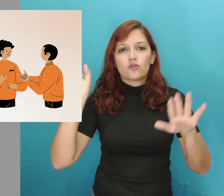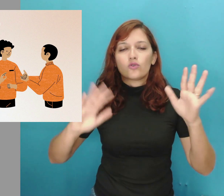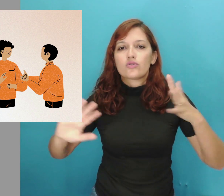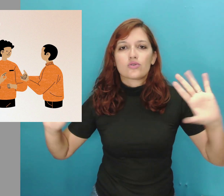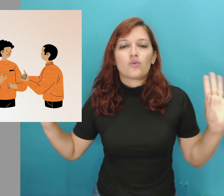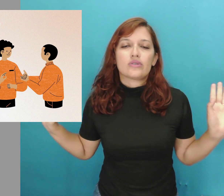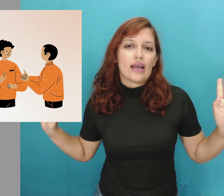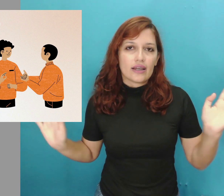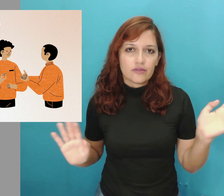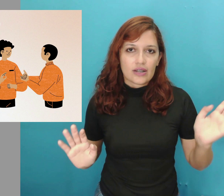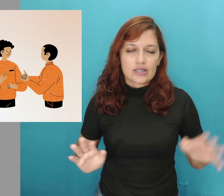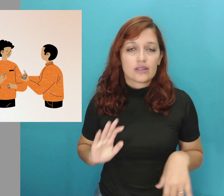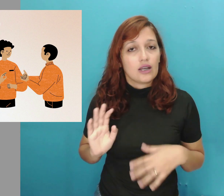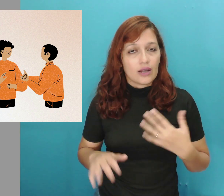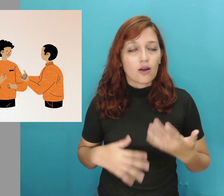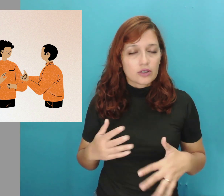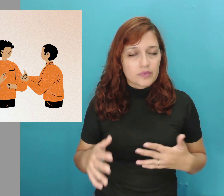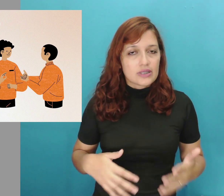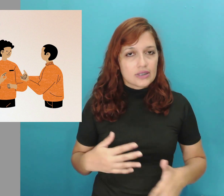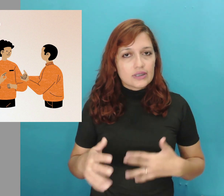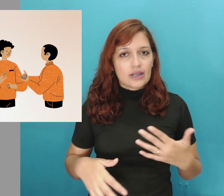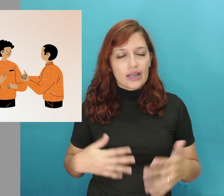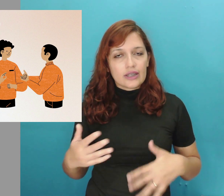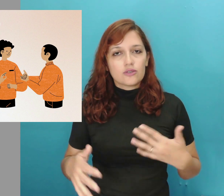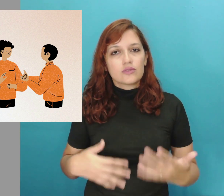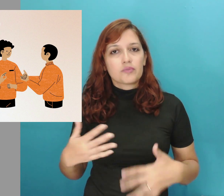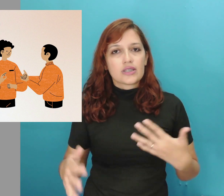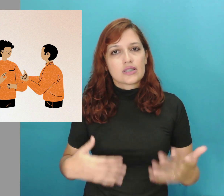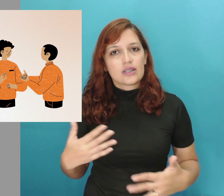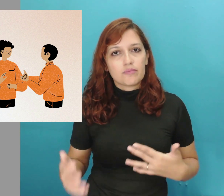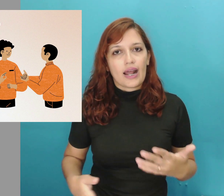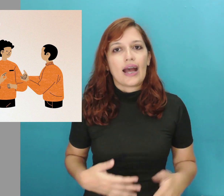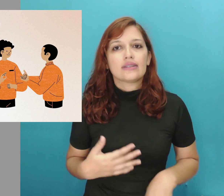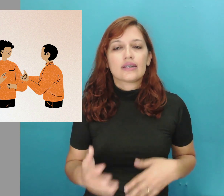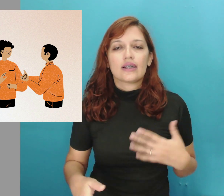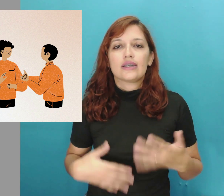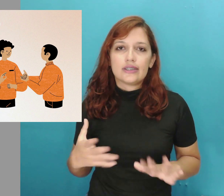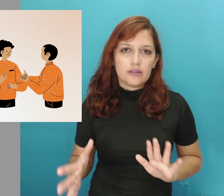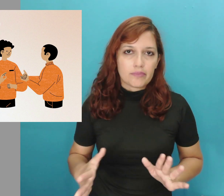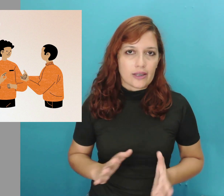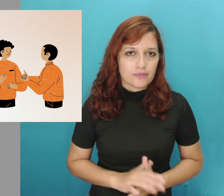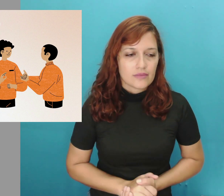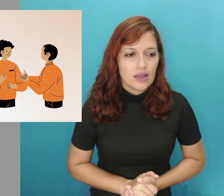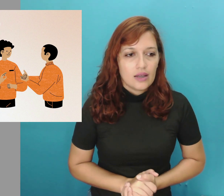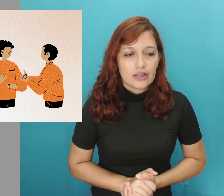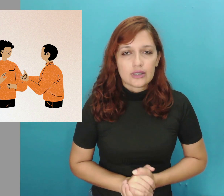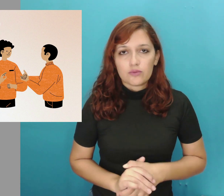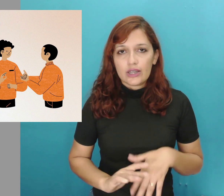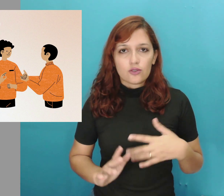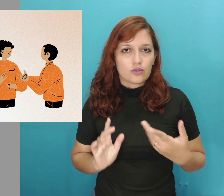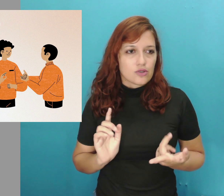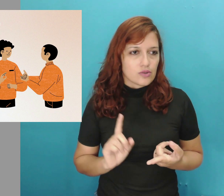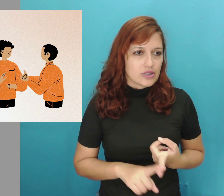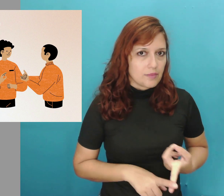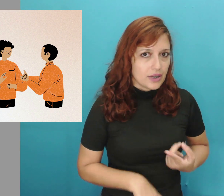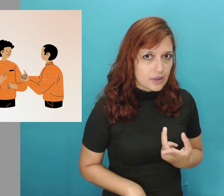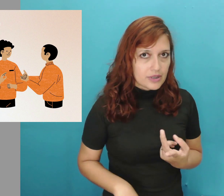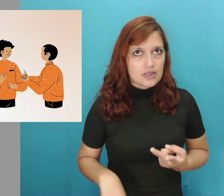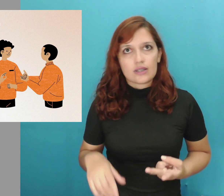todos conseguem fazer. Não, é algo que precisa de treino, precisa de prática e de empenho. Então, nem todo surdo sabe Libras, nem